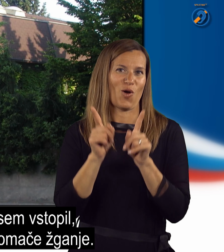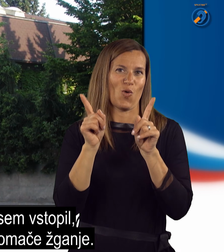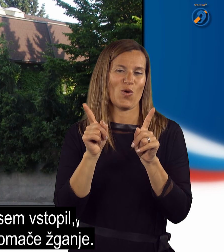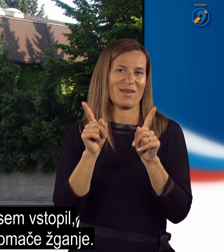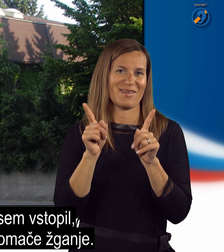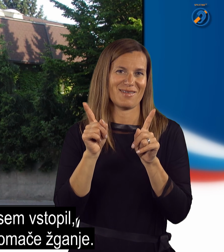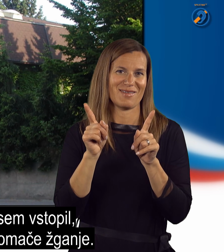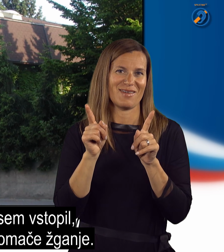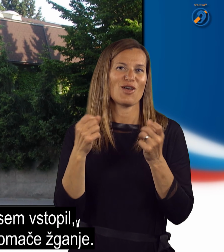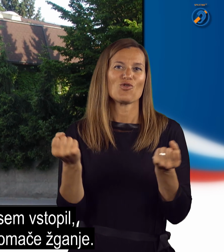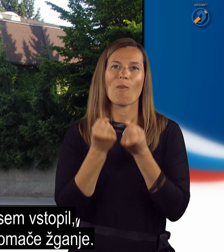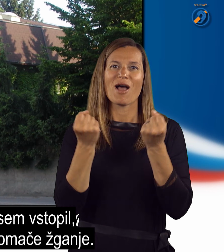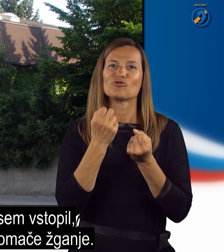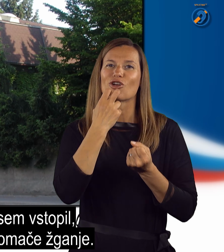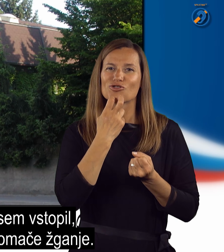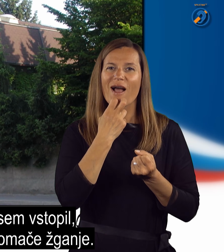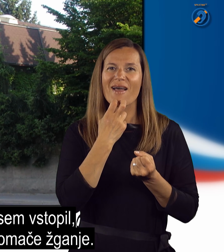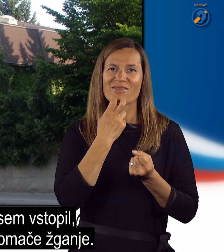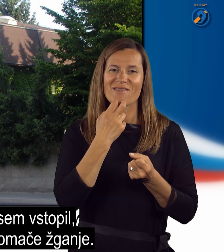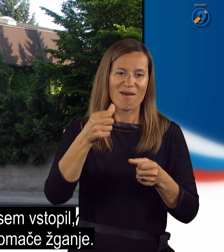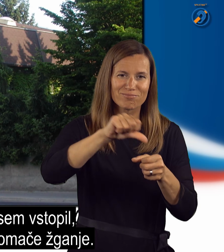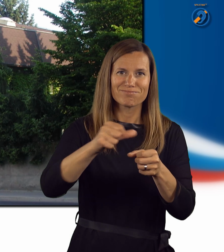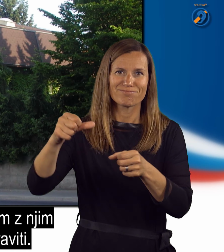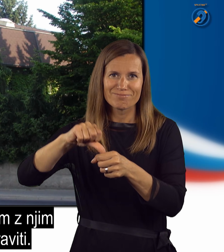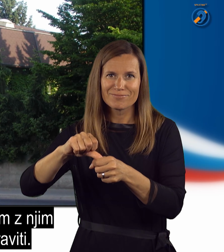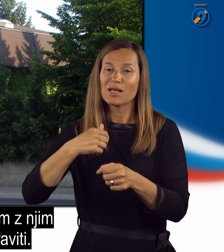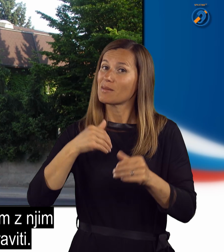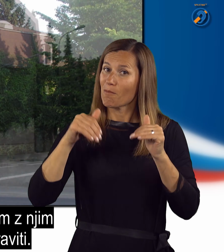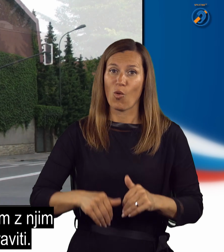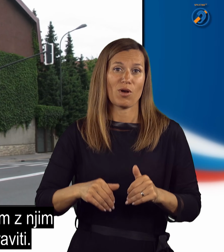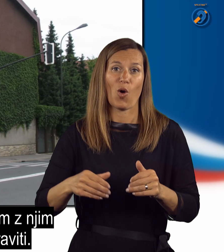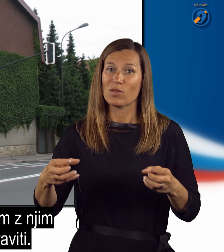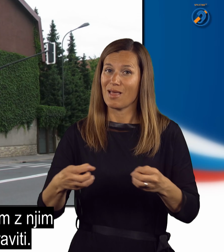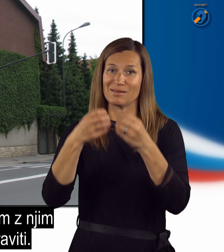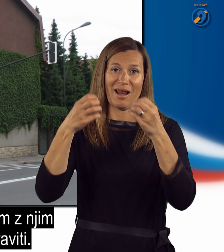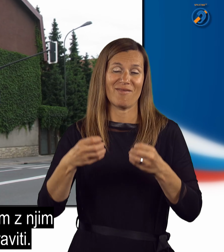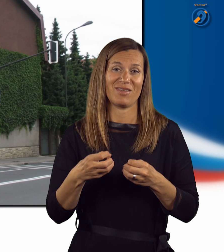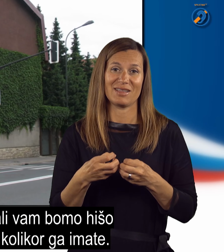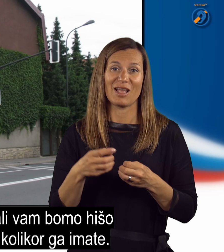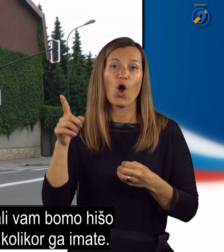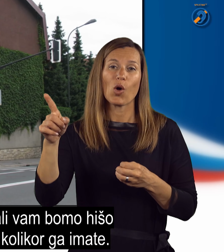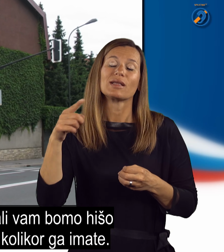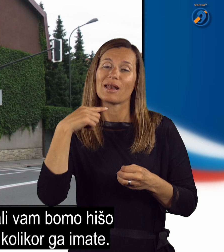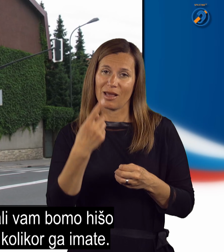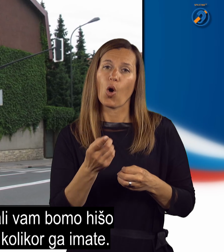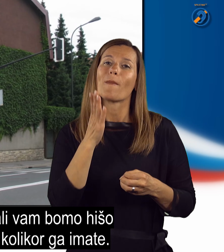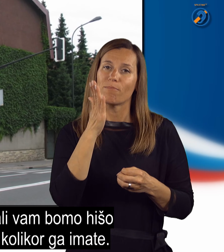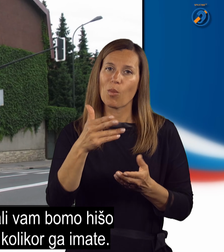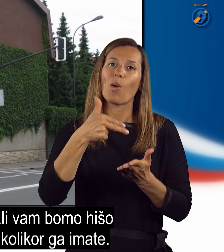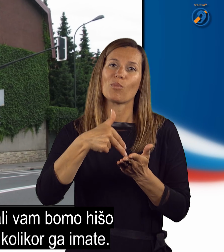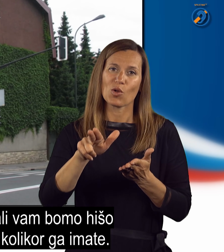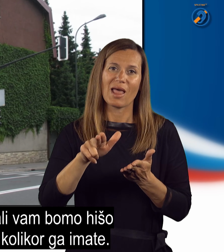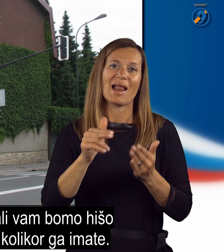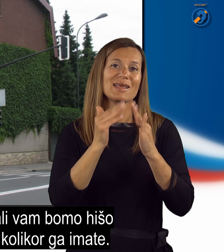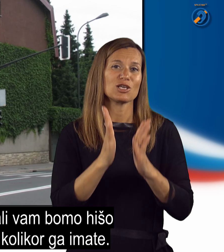takoj odprl domače žganje, moral sem z njim nazdraviti in rekel je, prodali vam